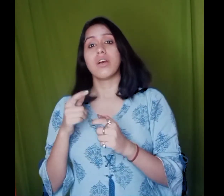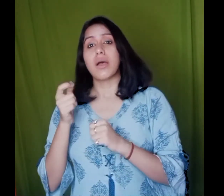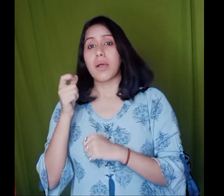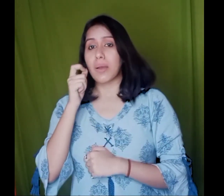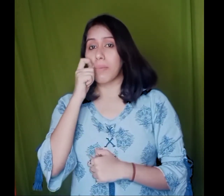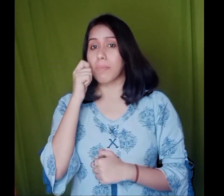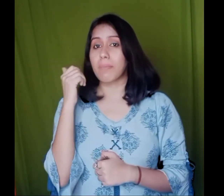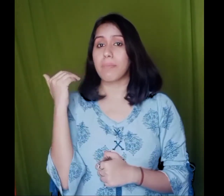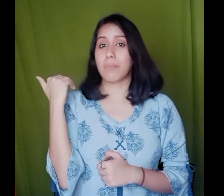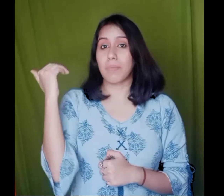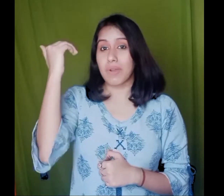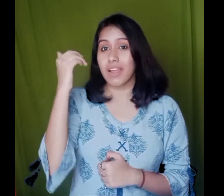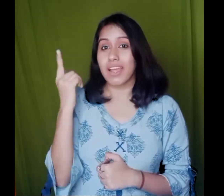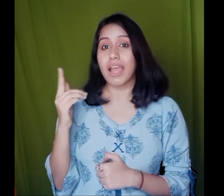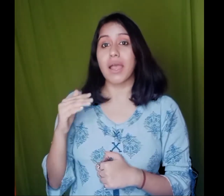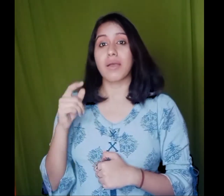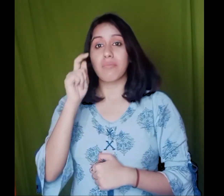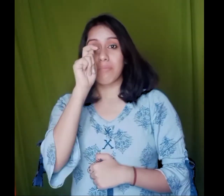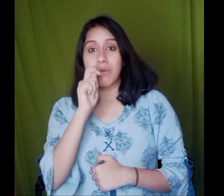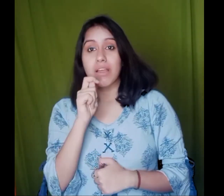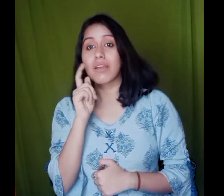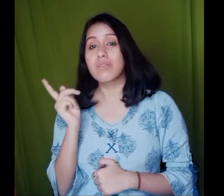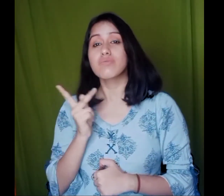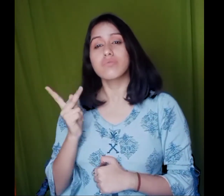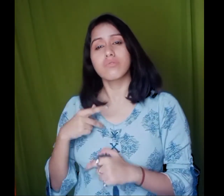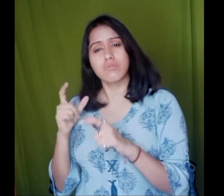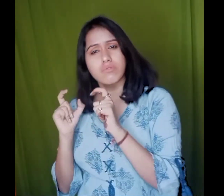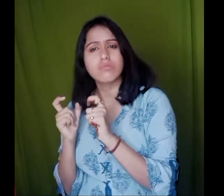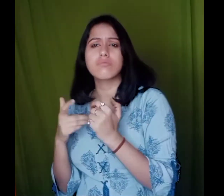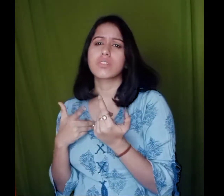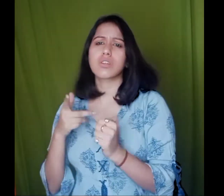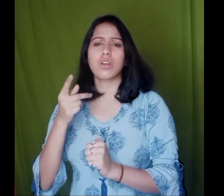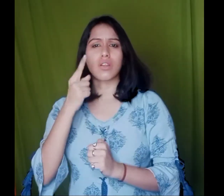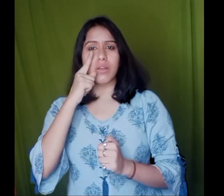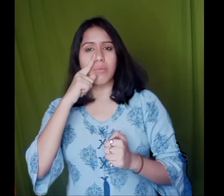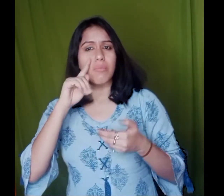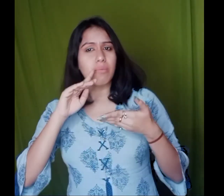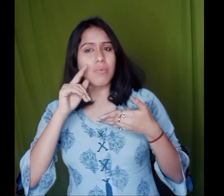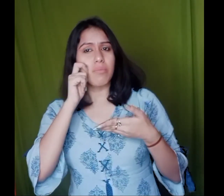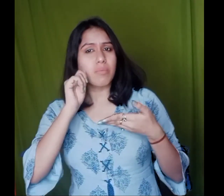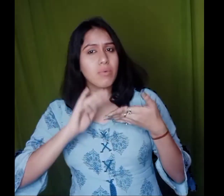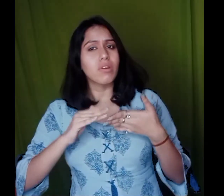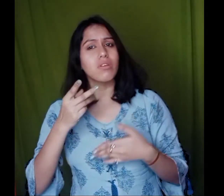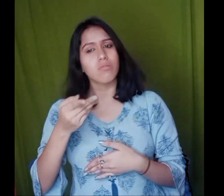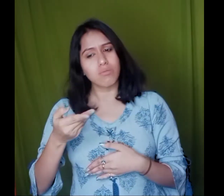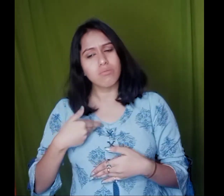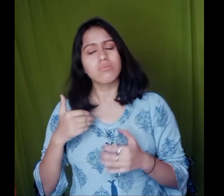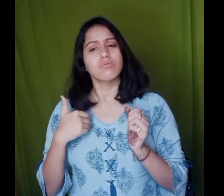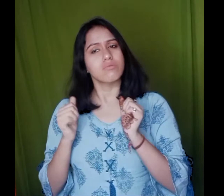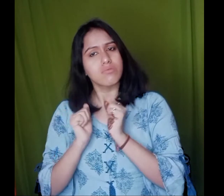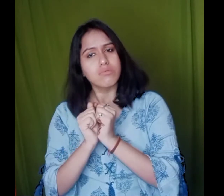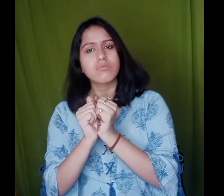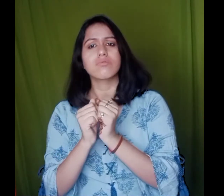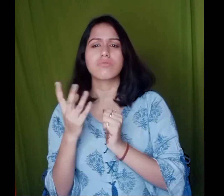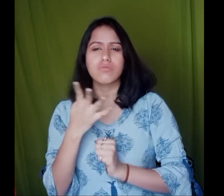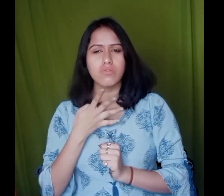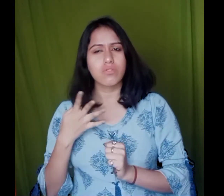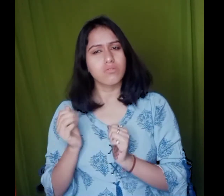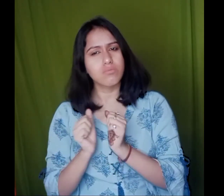से लक्ष्मण जी की पत्नी उर्मिला जी ने कहा कि मैं भी आपके साथ चलना चाहती हूं। उन्हें मालूम चला कि उनके पतिदेव भी